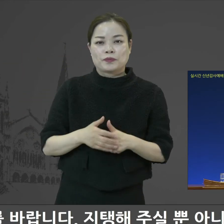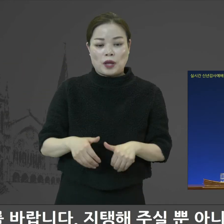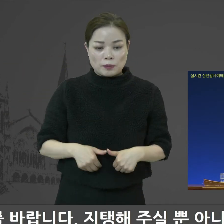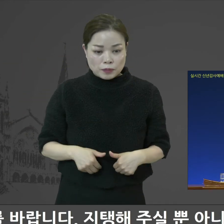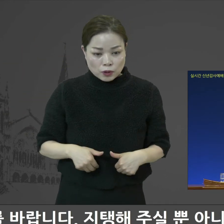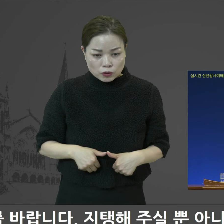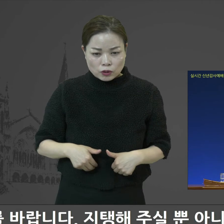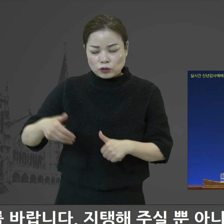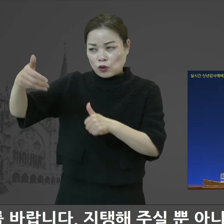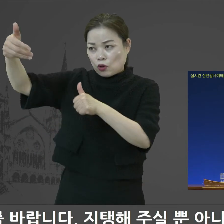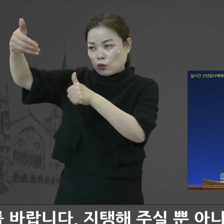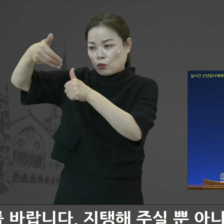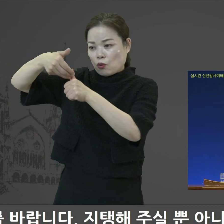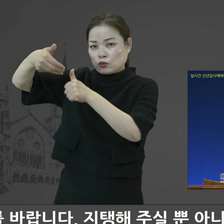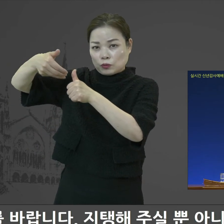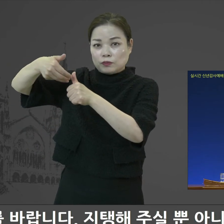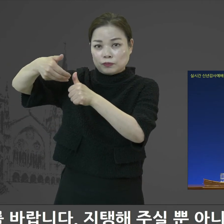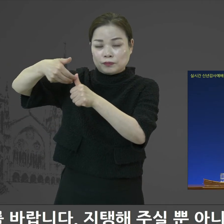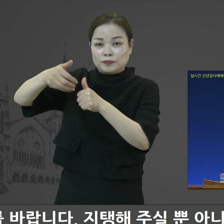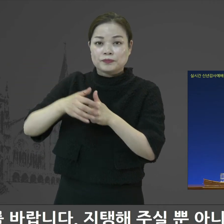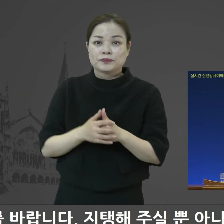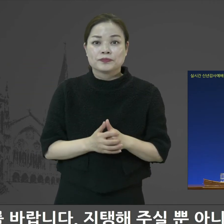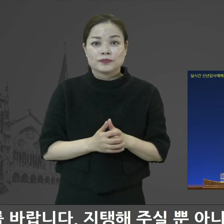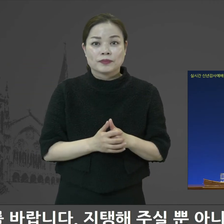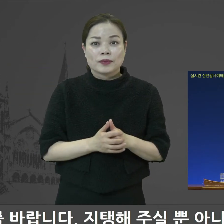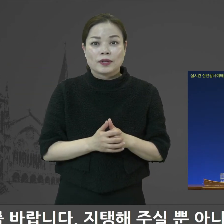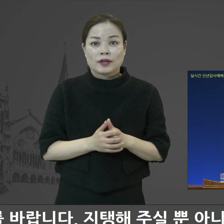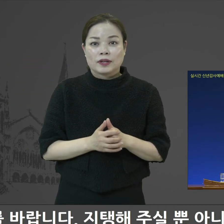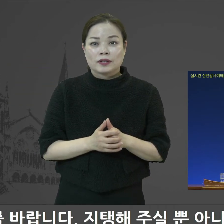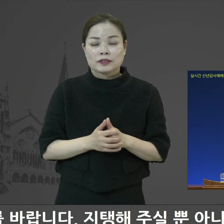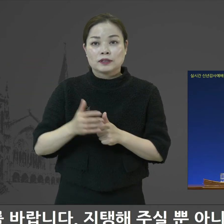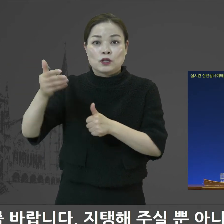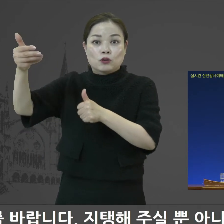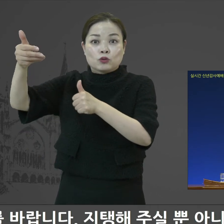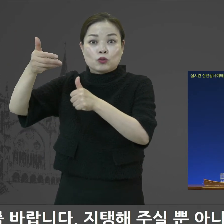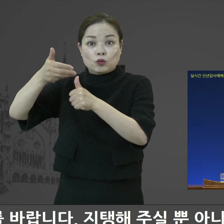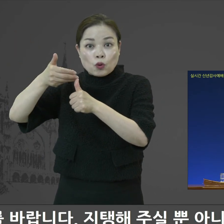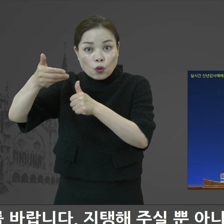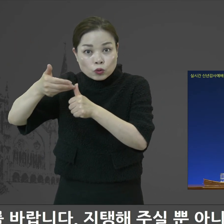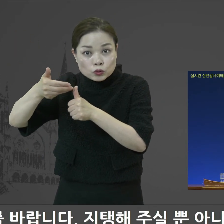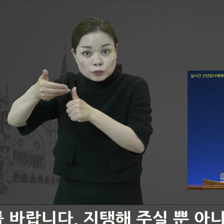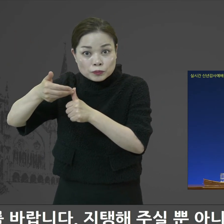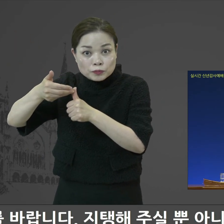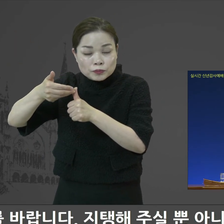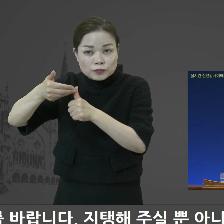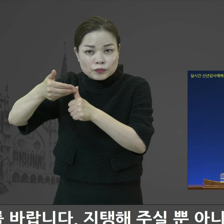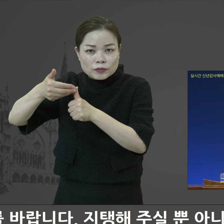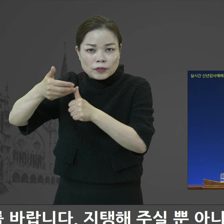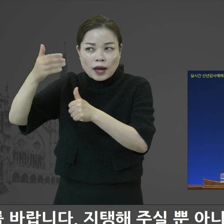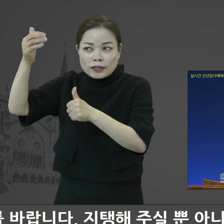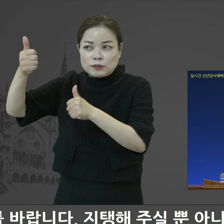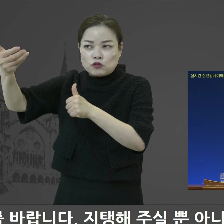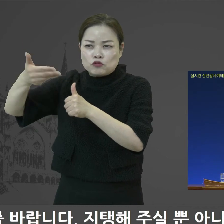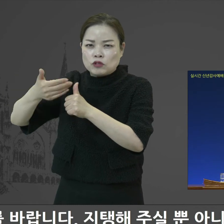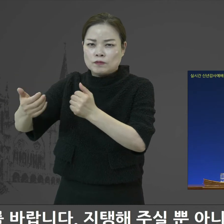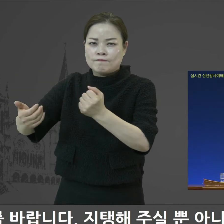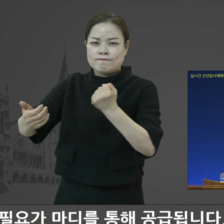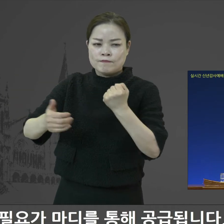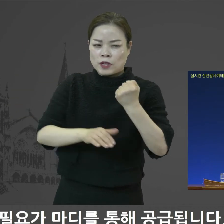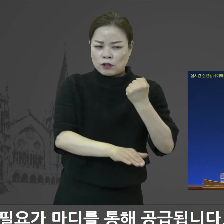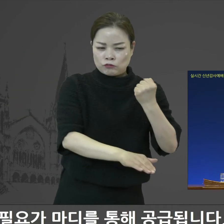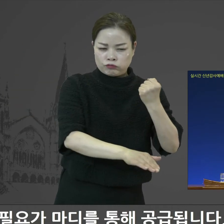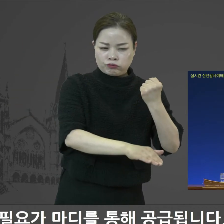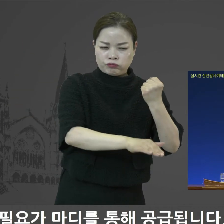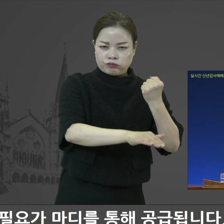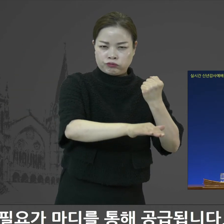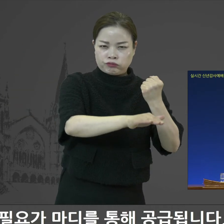것이 마디를 통해서 공급되어지는 거죠. 그래서 그 공급되어지는 힘으로 성장을